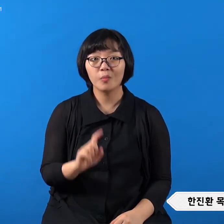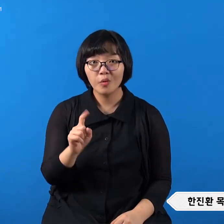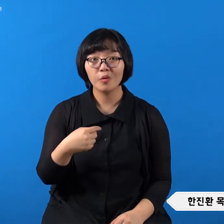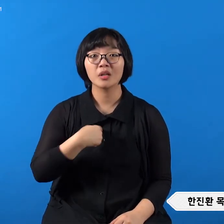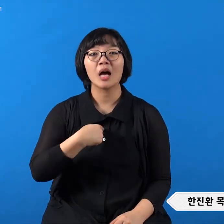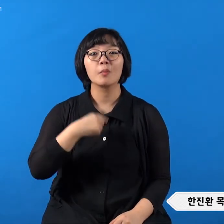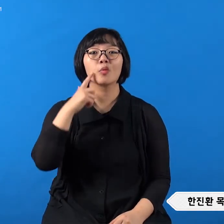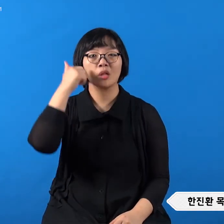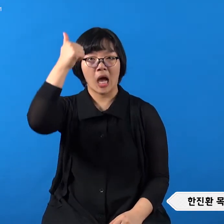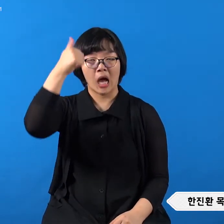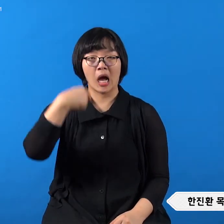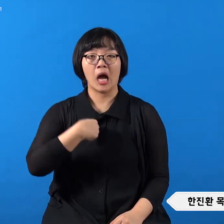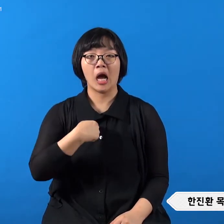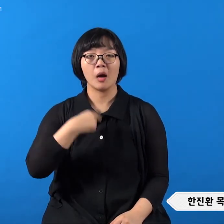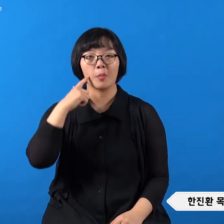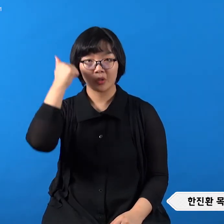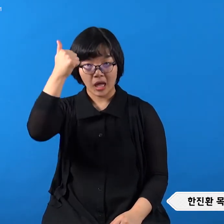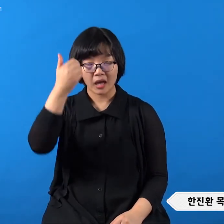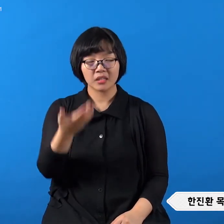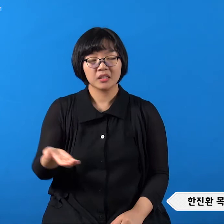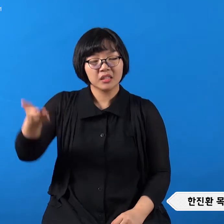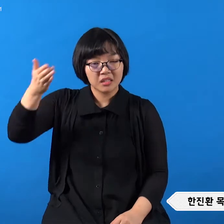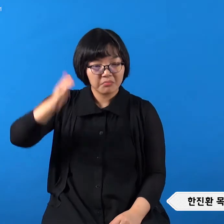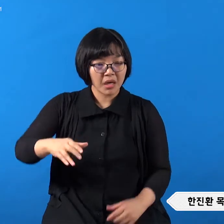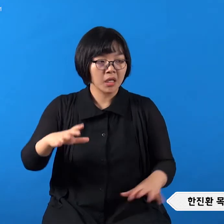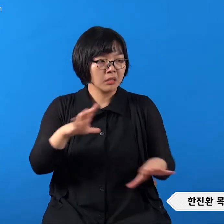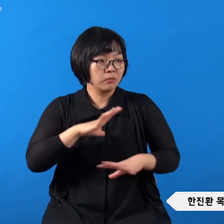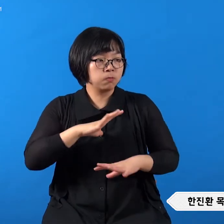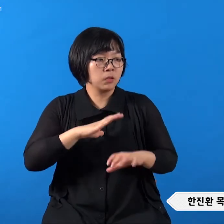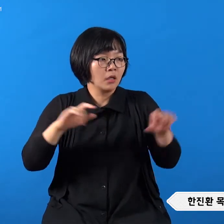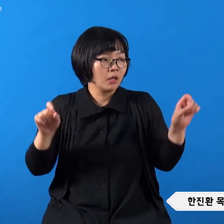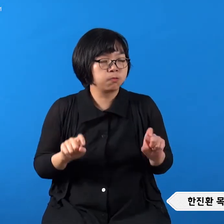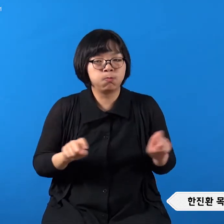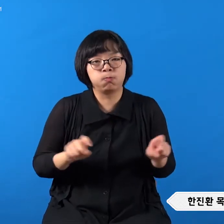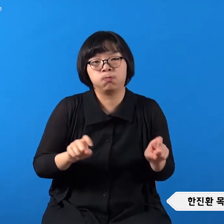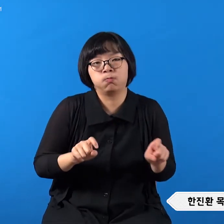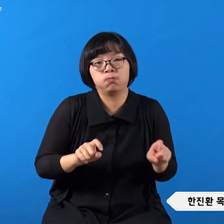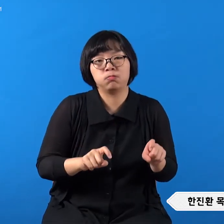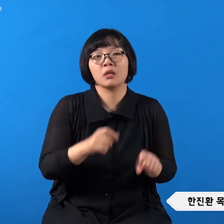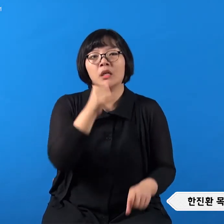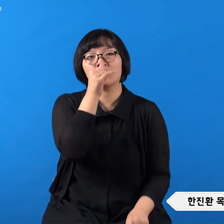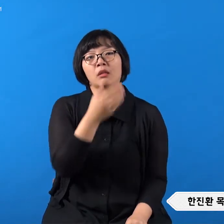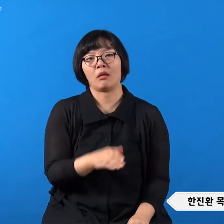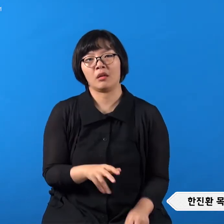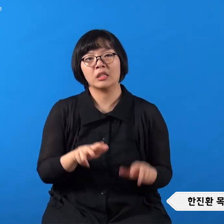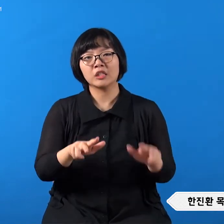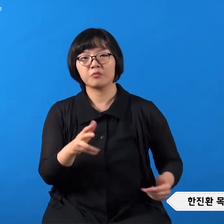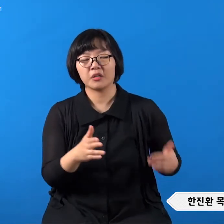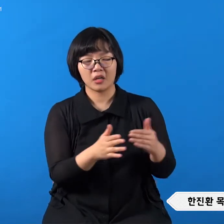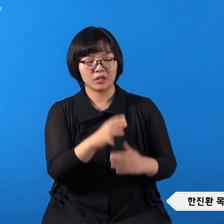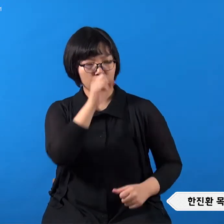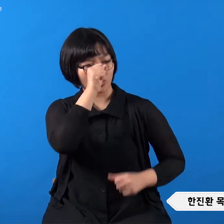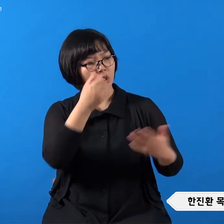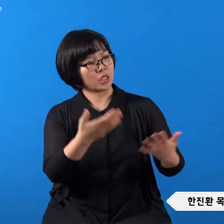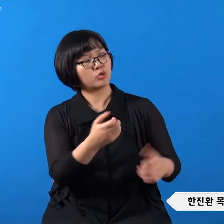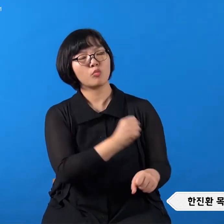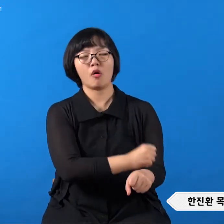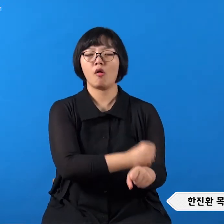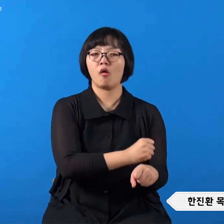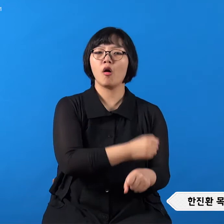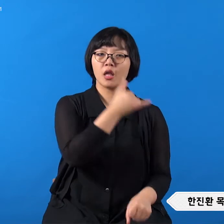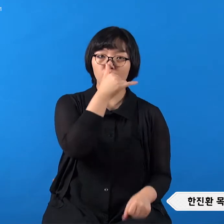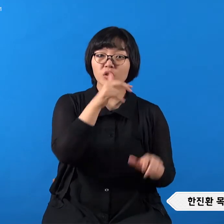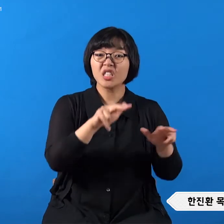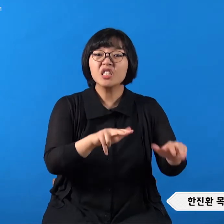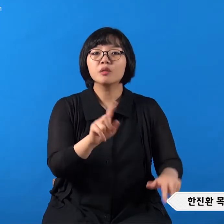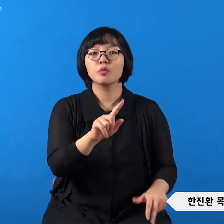자기는 명색이 목사인데도 그냥 겁이 나서 죽겠는데, 그동안 선한 일도 많이 하고 저 선교사가 되어서